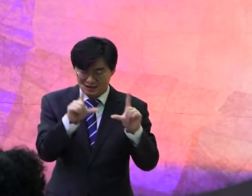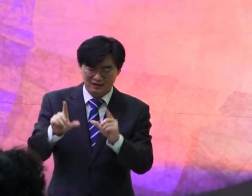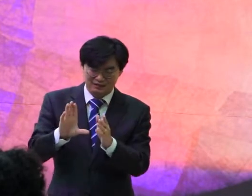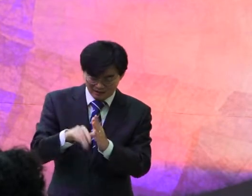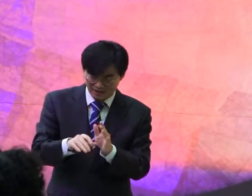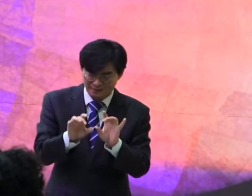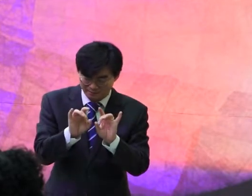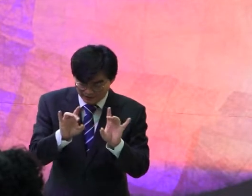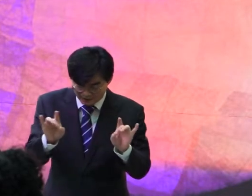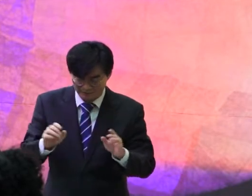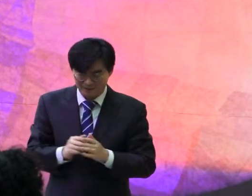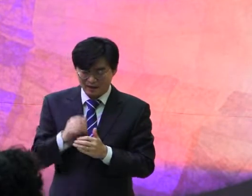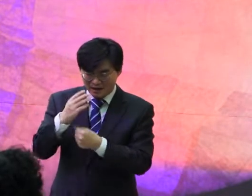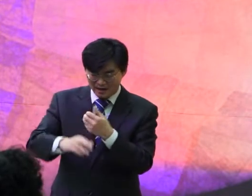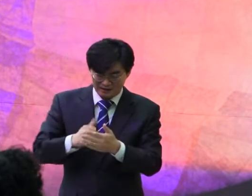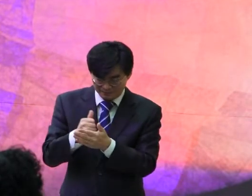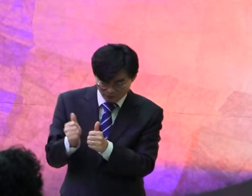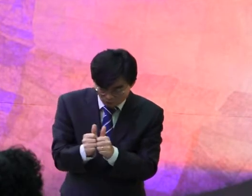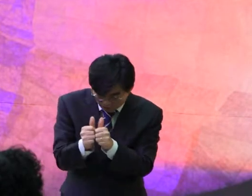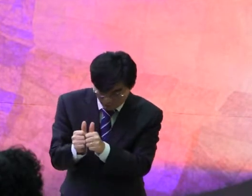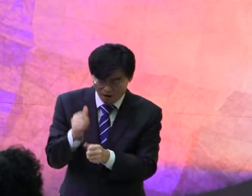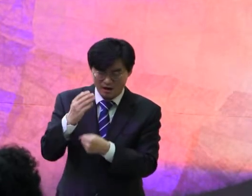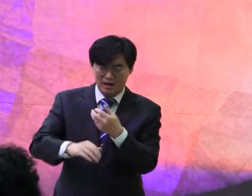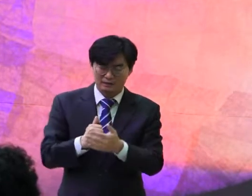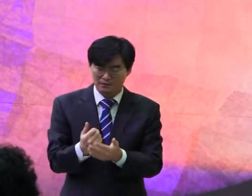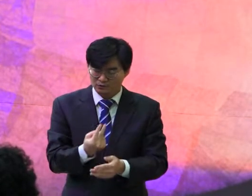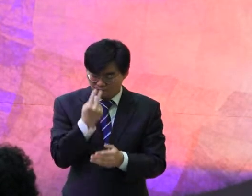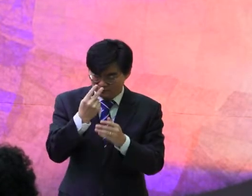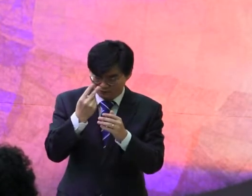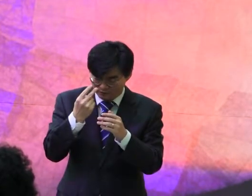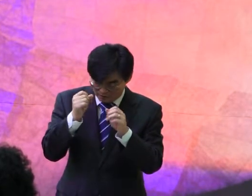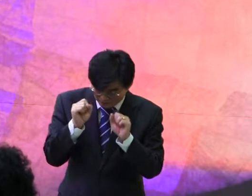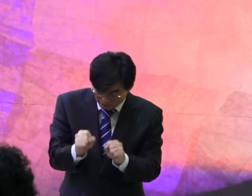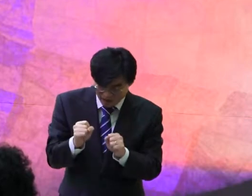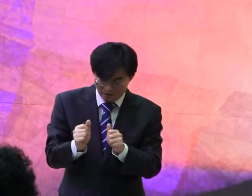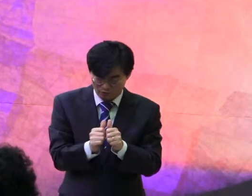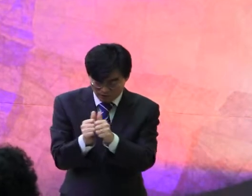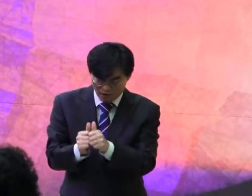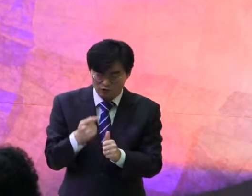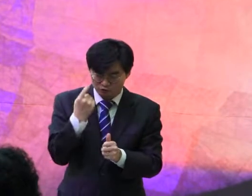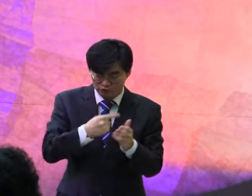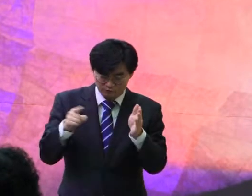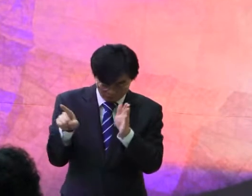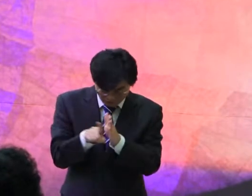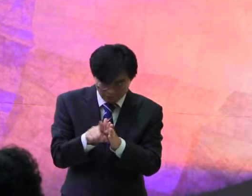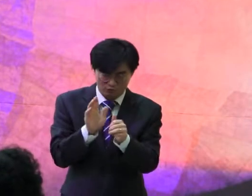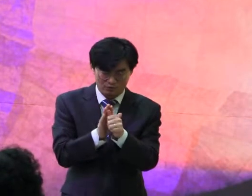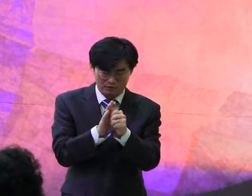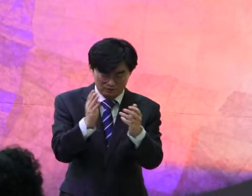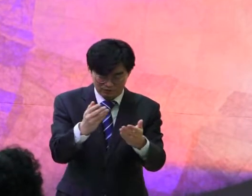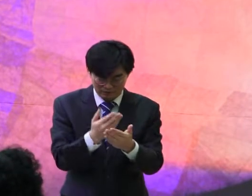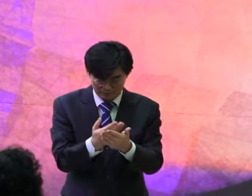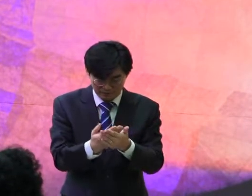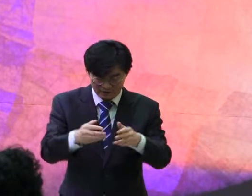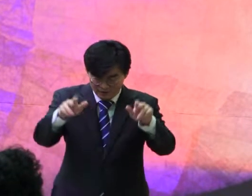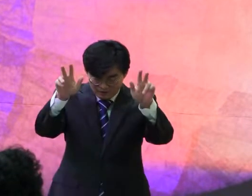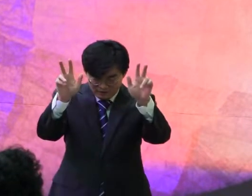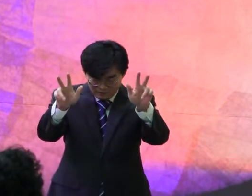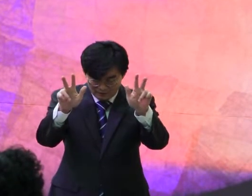사람들 속에 하나님이 살아계신 것, 하나님의 영광을 증거하게 하여 주시옵소서. 아멘.